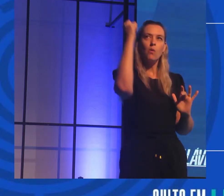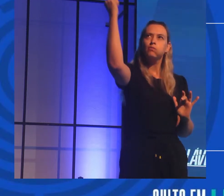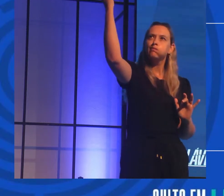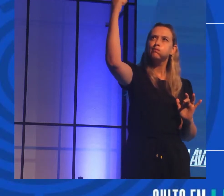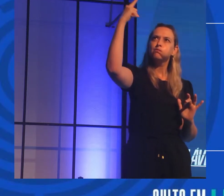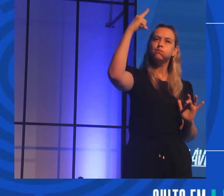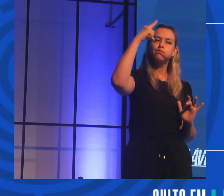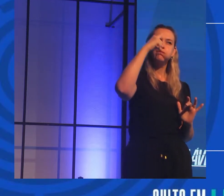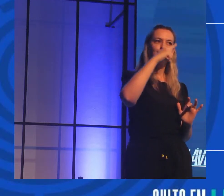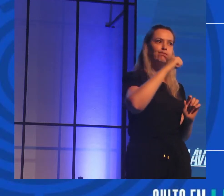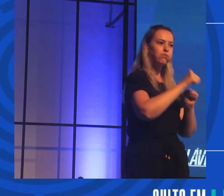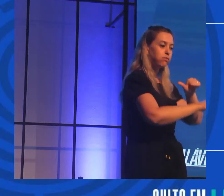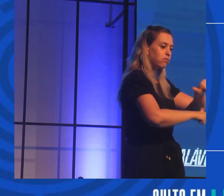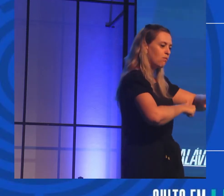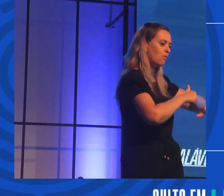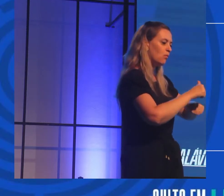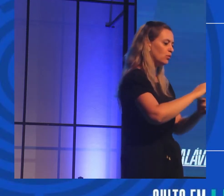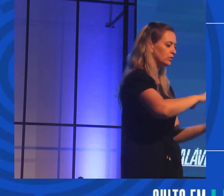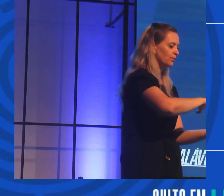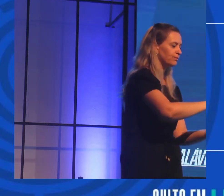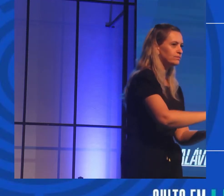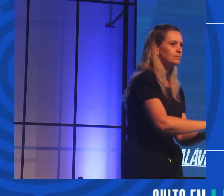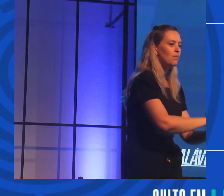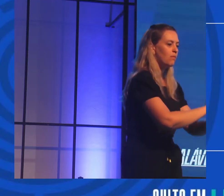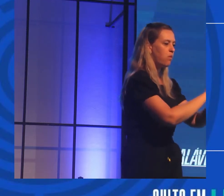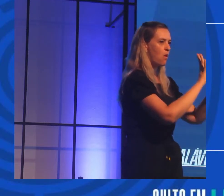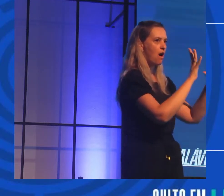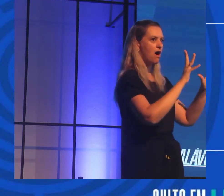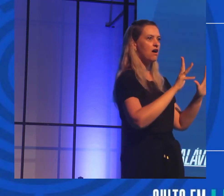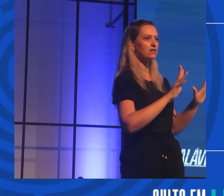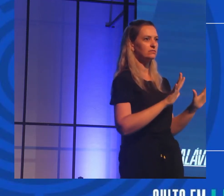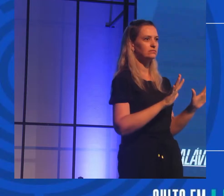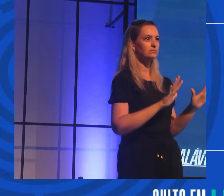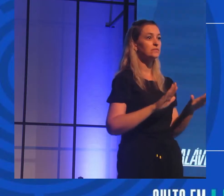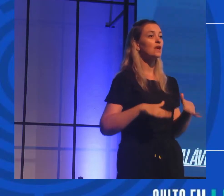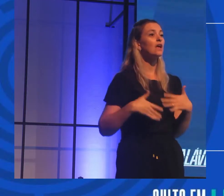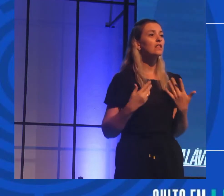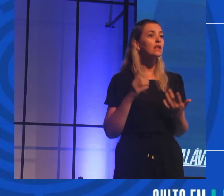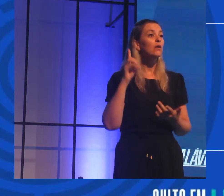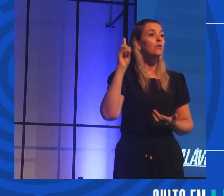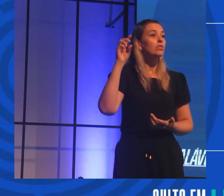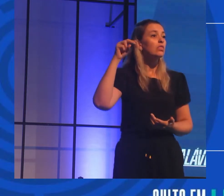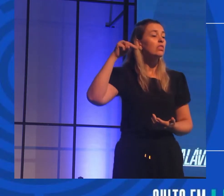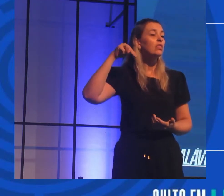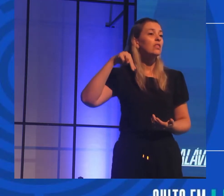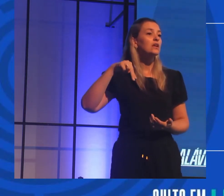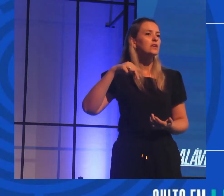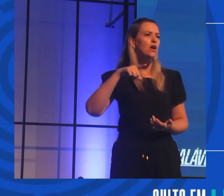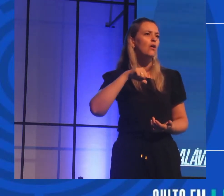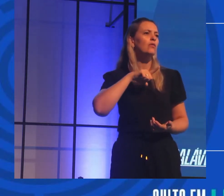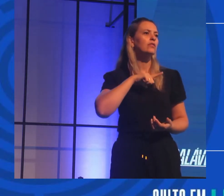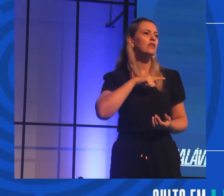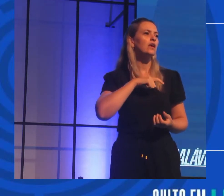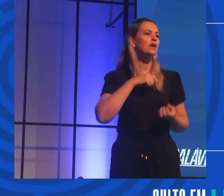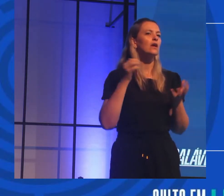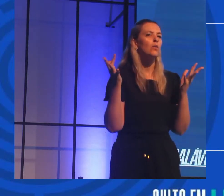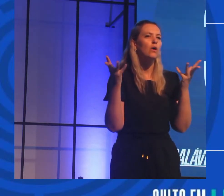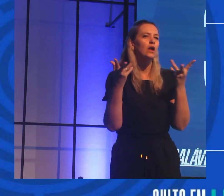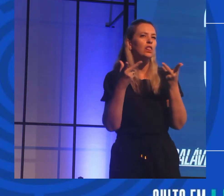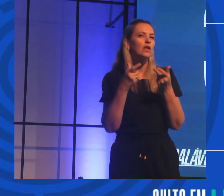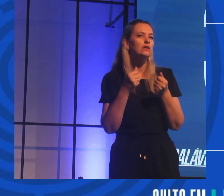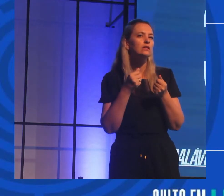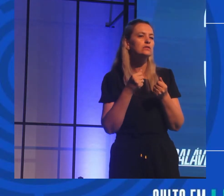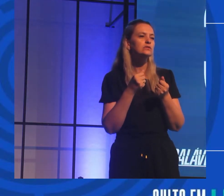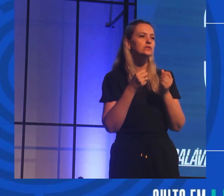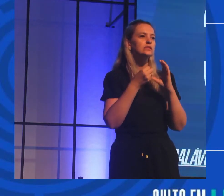Agora, quais foram as qualidades que Daniel tinha, que fizeram a diferença? Eu quero pontuar a você 3 qualidades